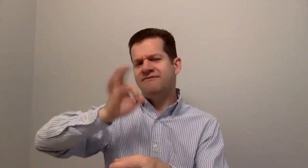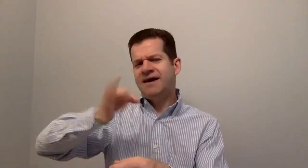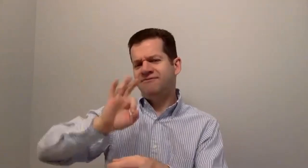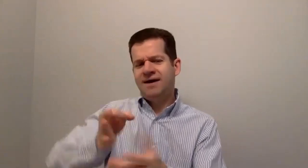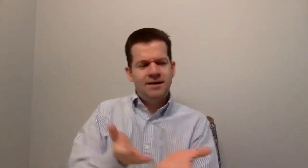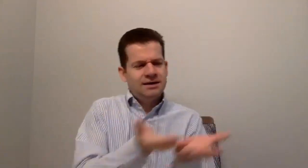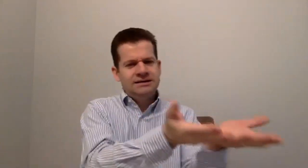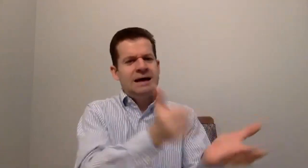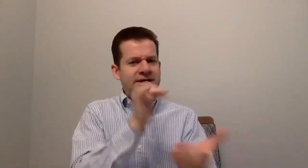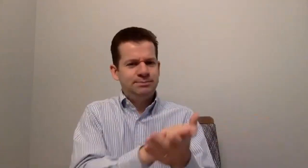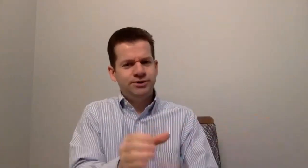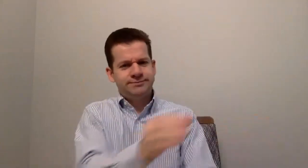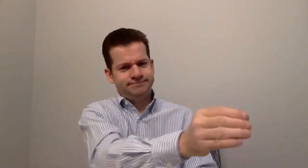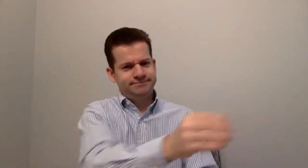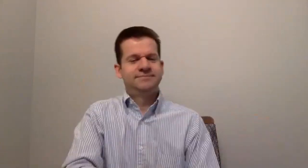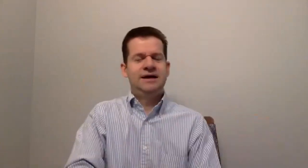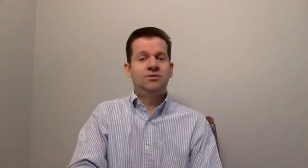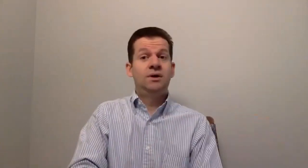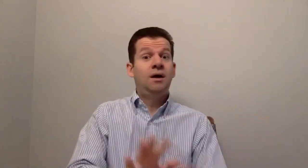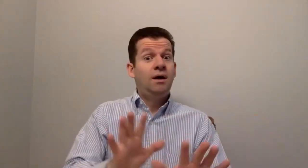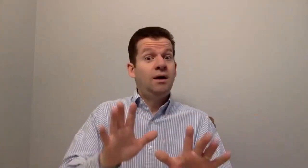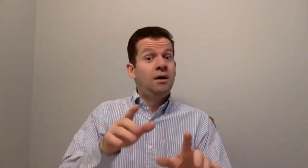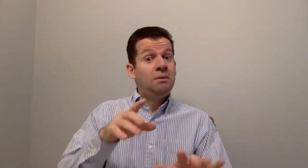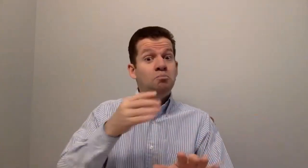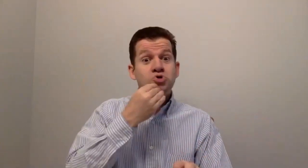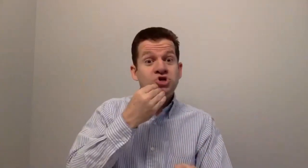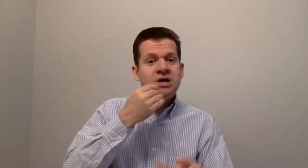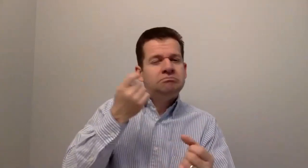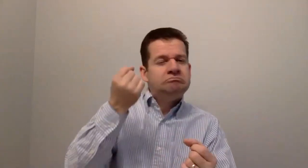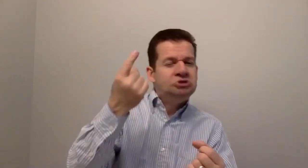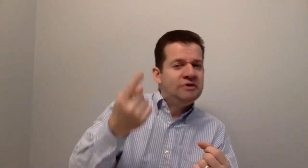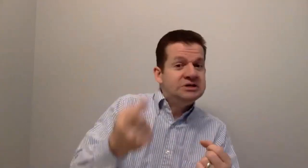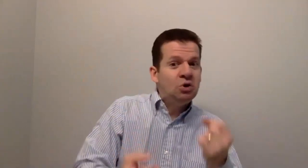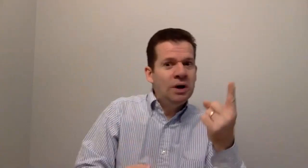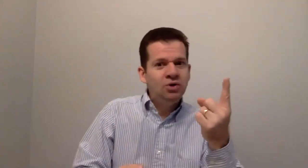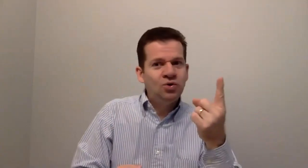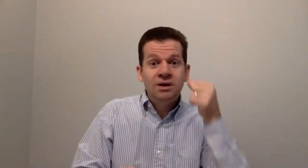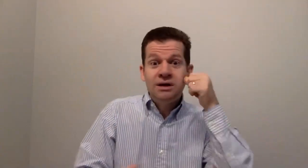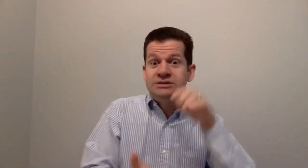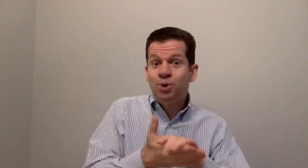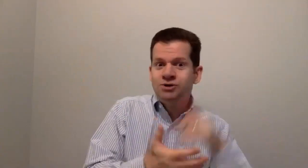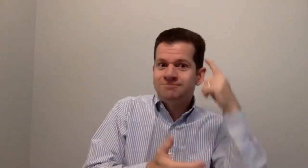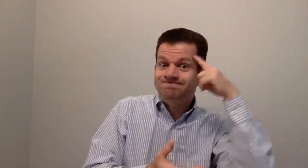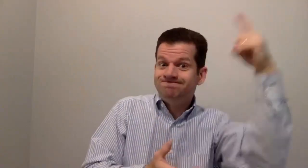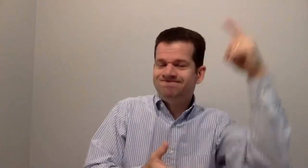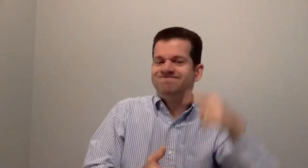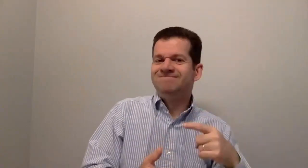café, café, dá para a esposa, certo? Podia, de vez em quando, esposa,